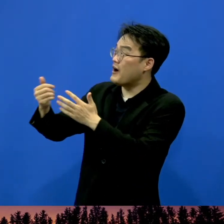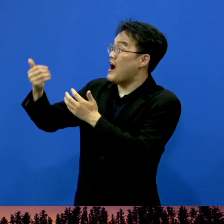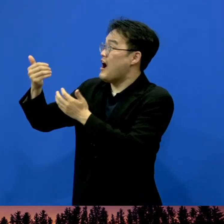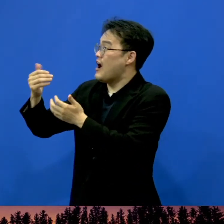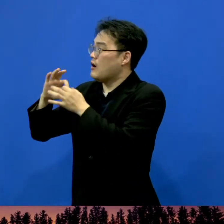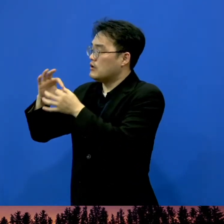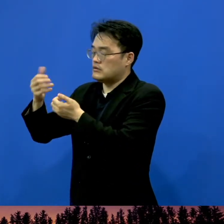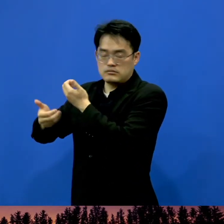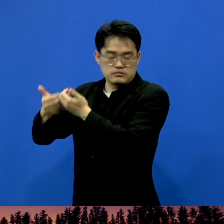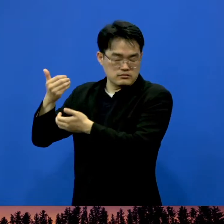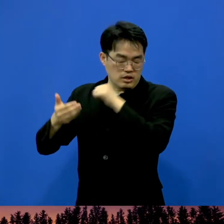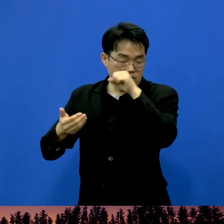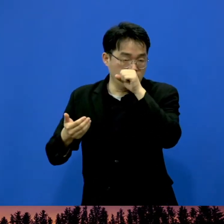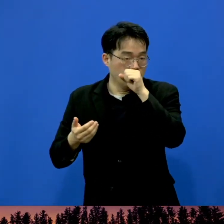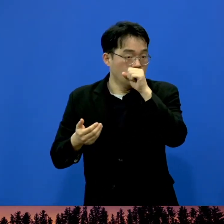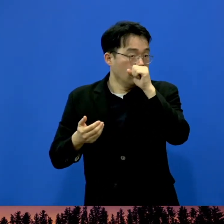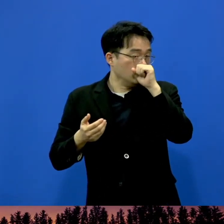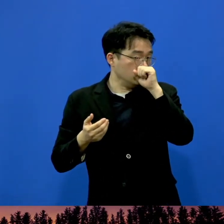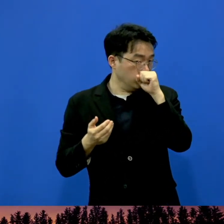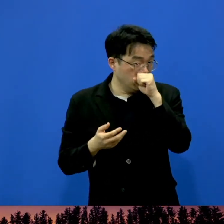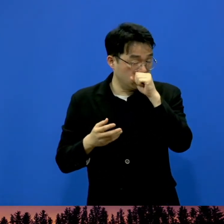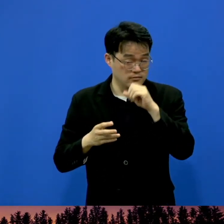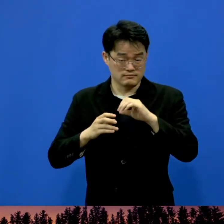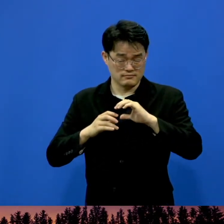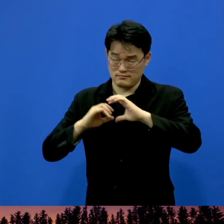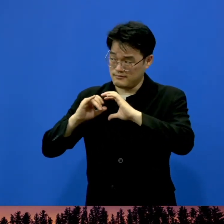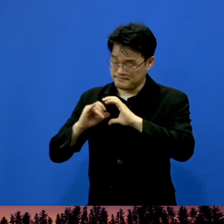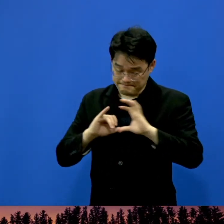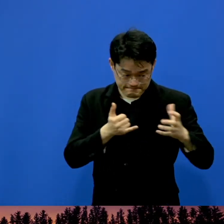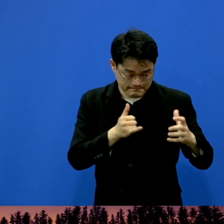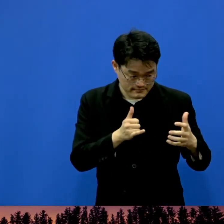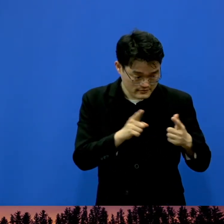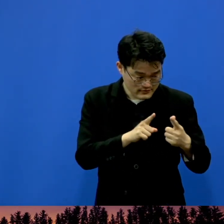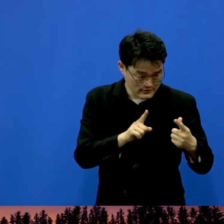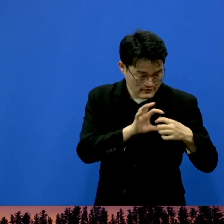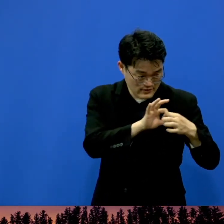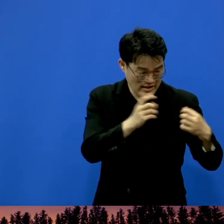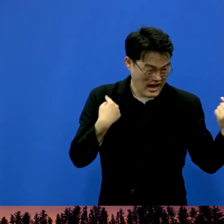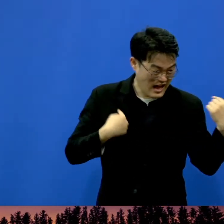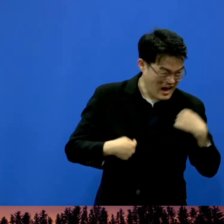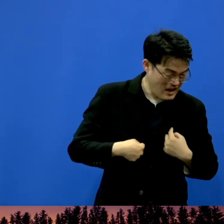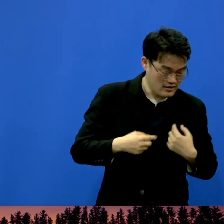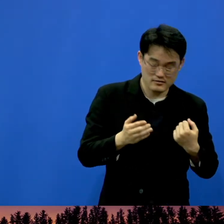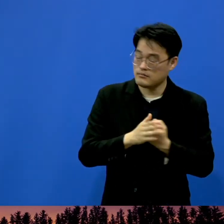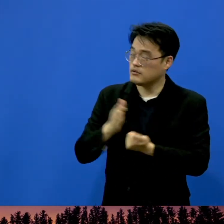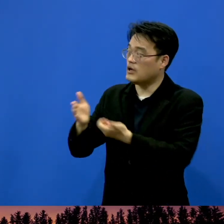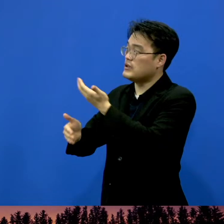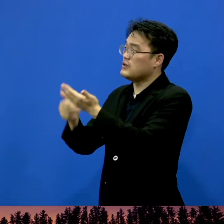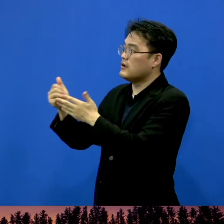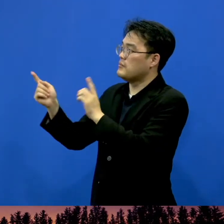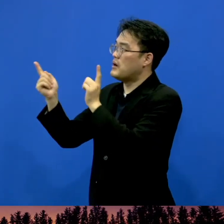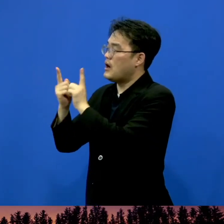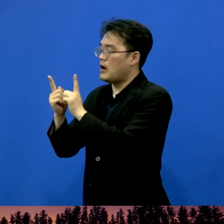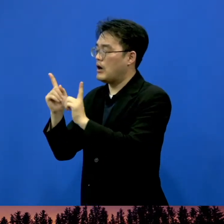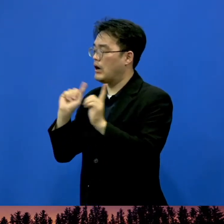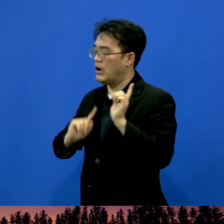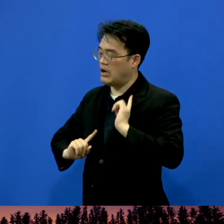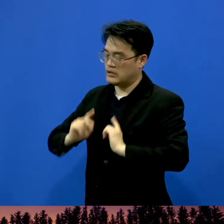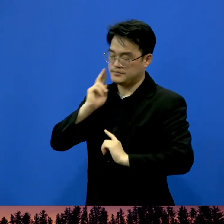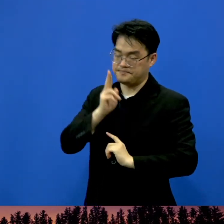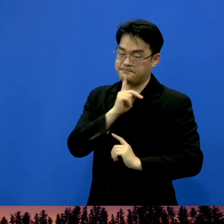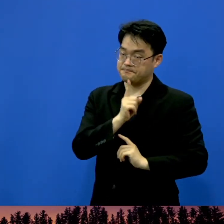생기니까 하나님과의 관계도 쉽지가 않은 거죠. 어떤 상처가 계속 다른 상처를 만들어내는 것입니다. 자,